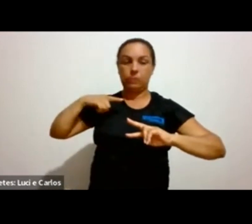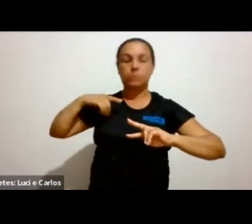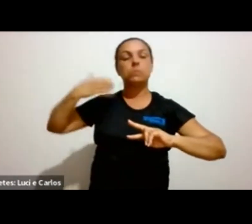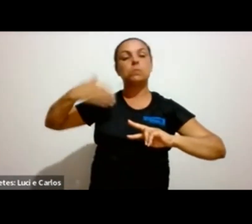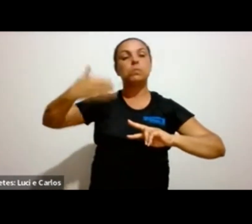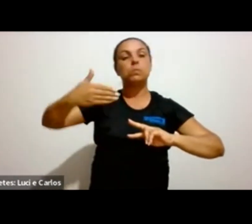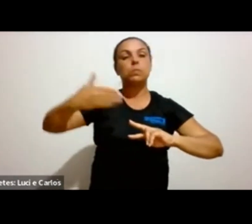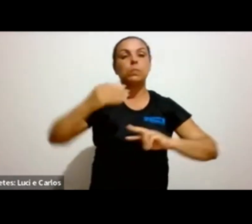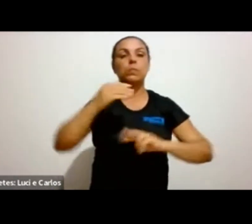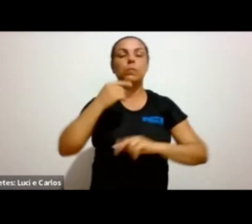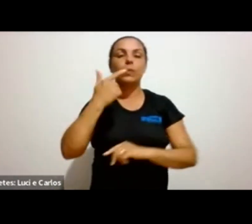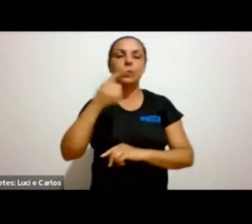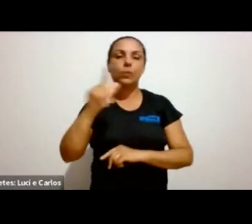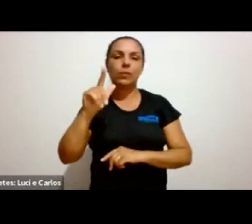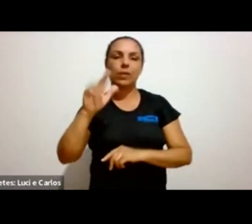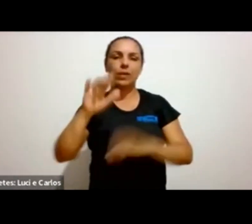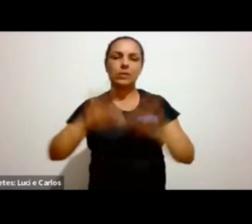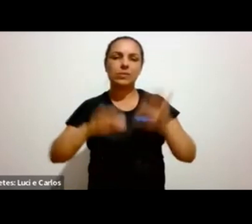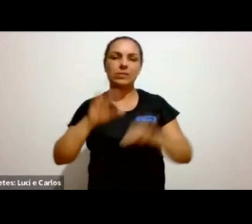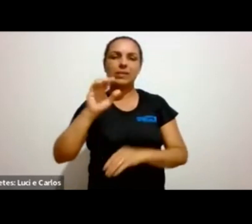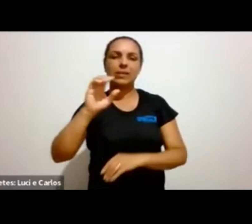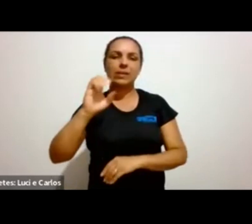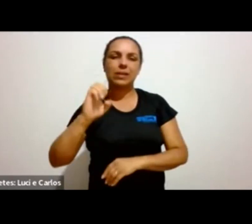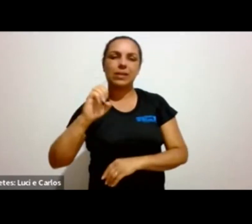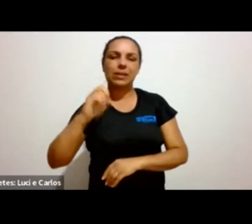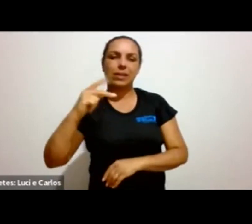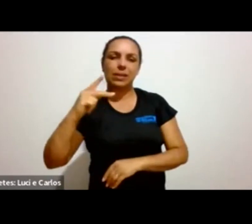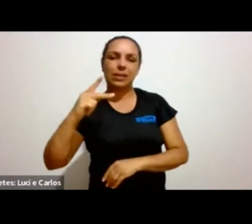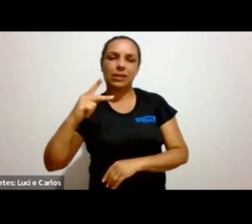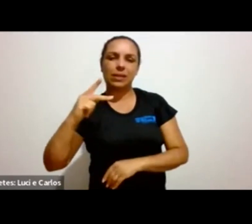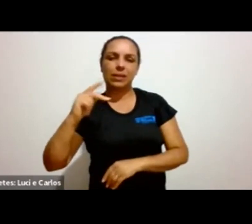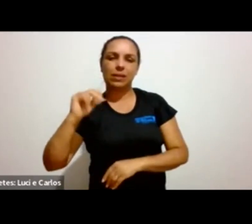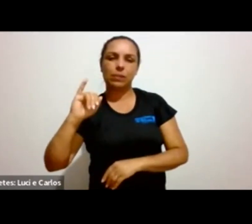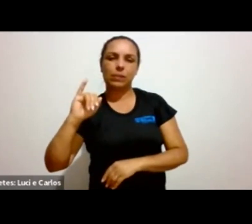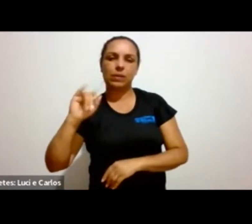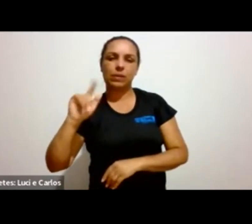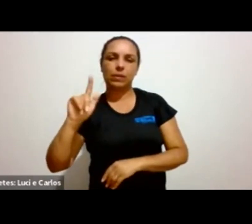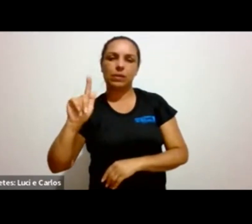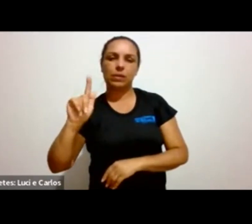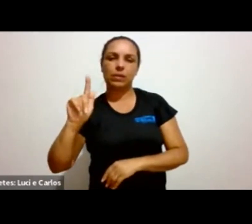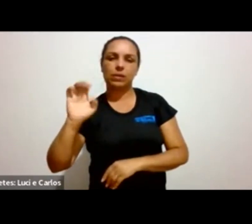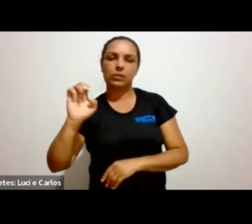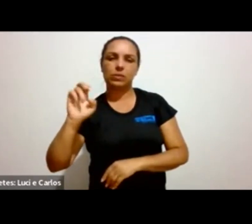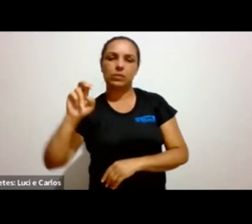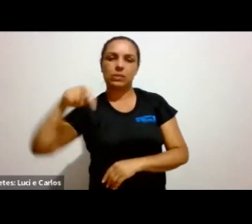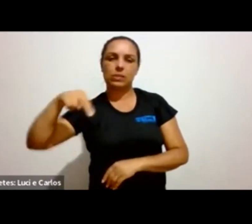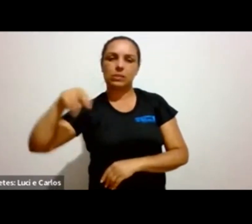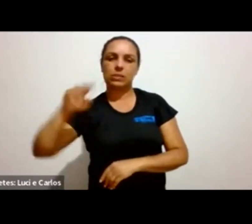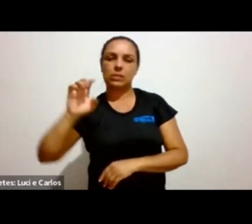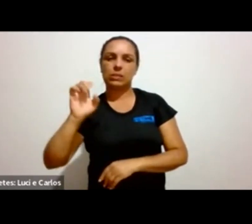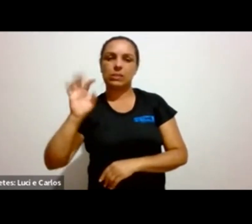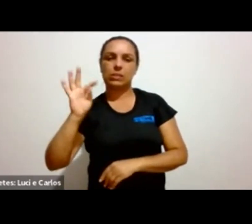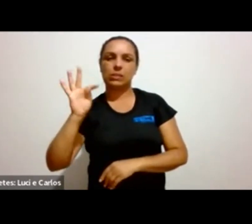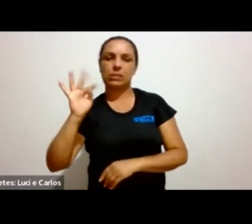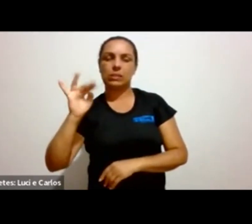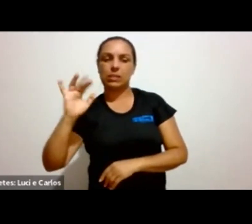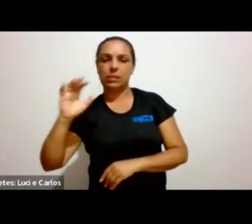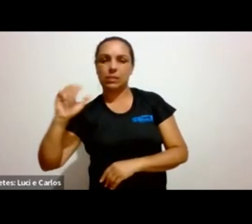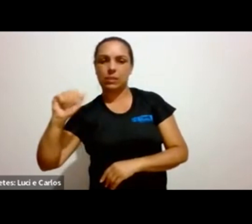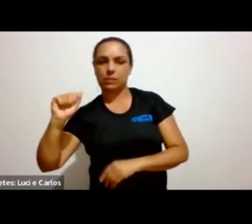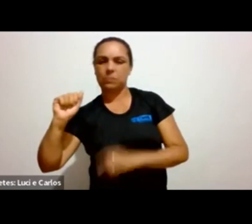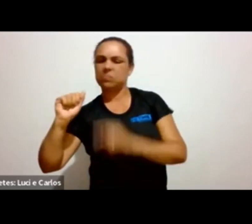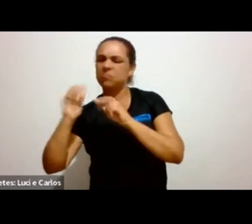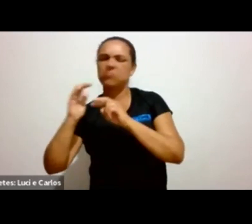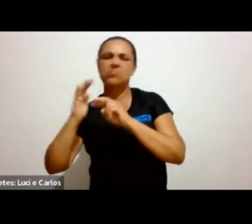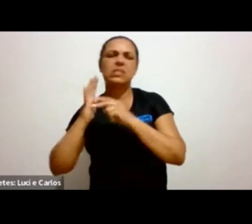atacando determinados órgãos. Olha só como é profundo isso. Em primeiro lugar, eu quero